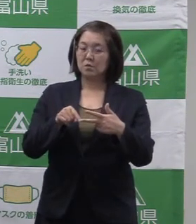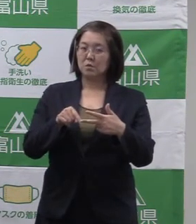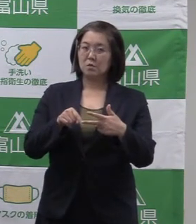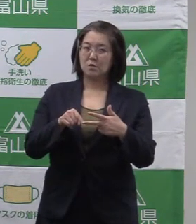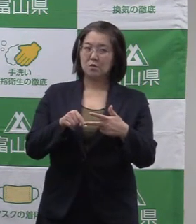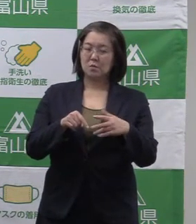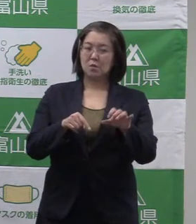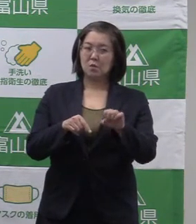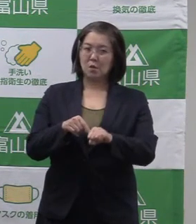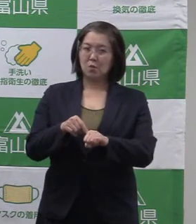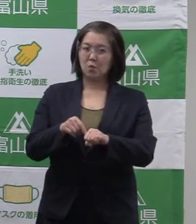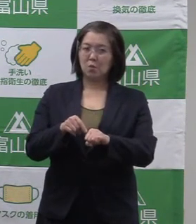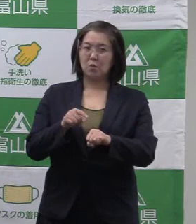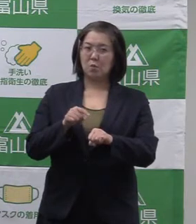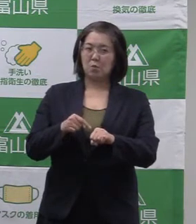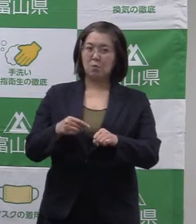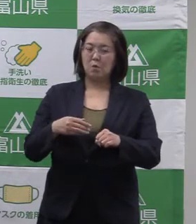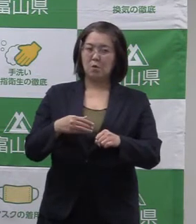進んでいるんでしょうか。